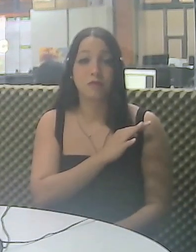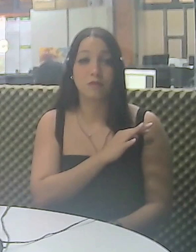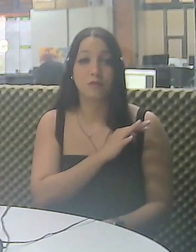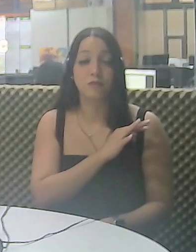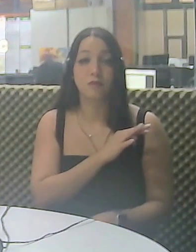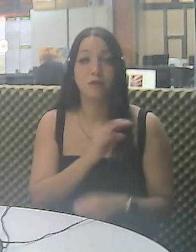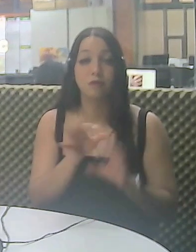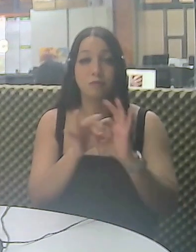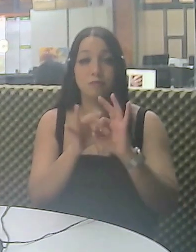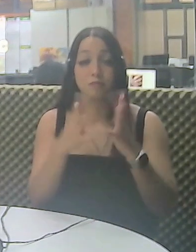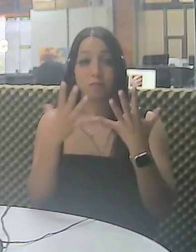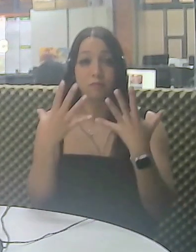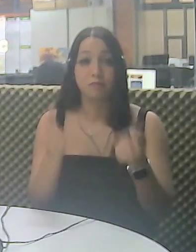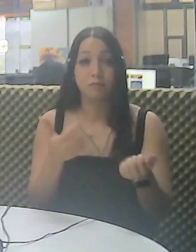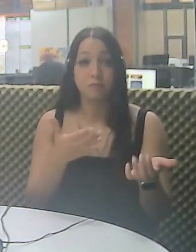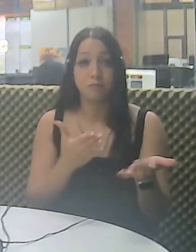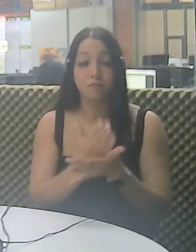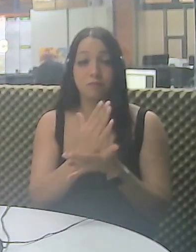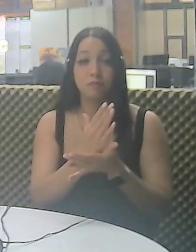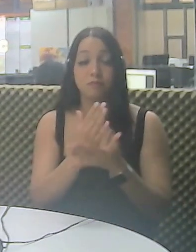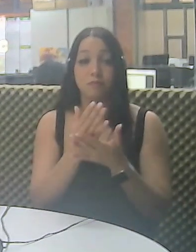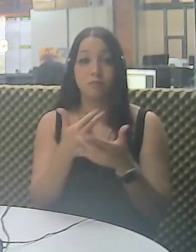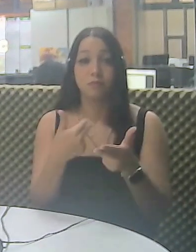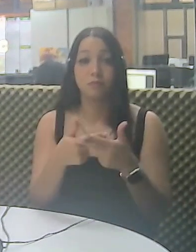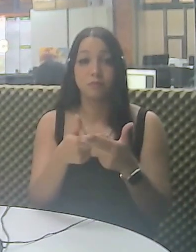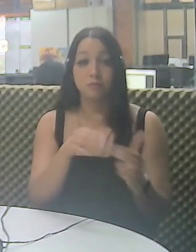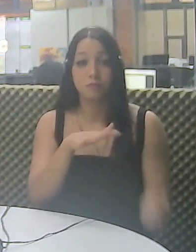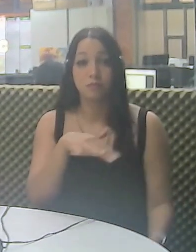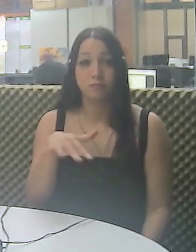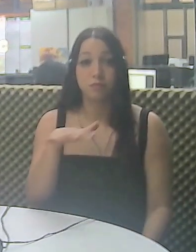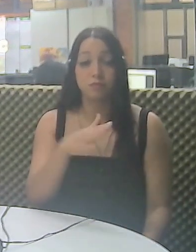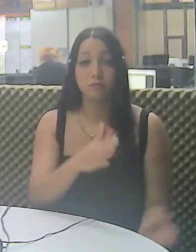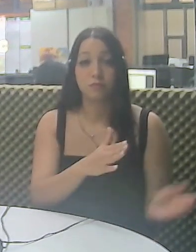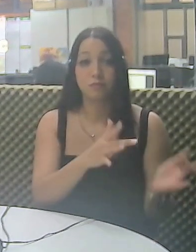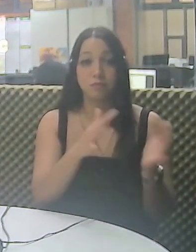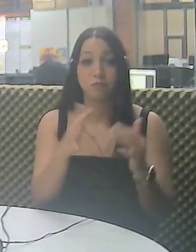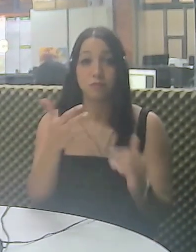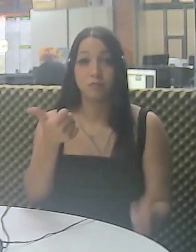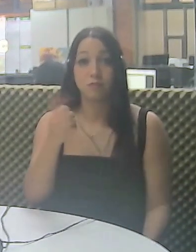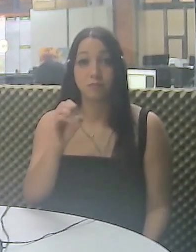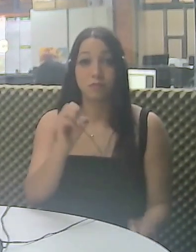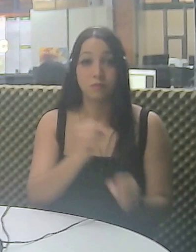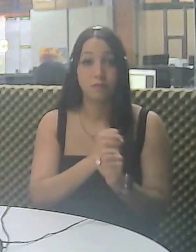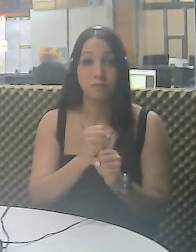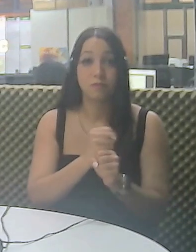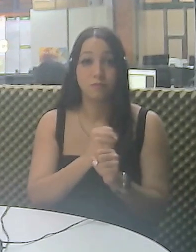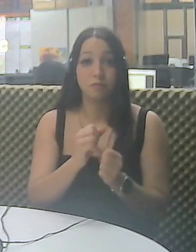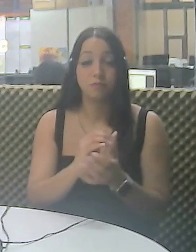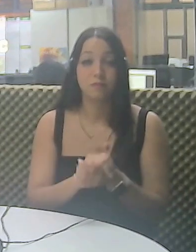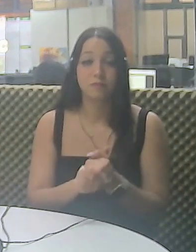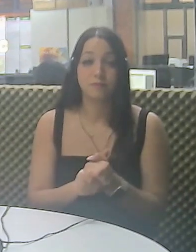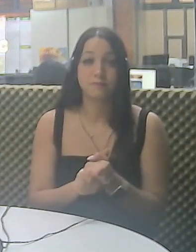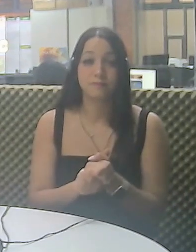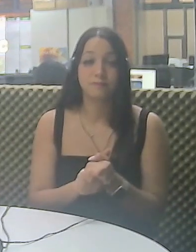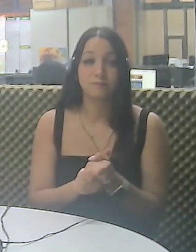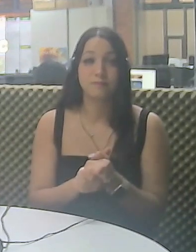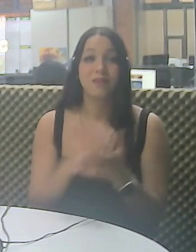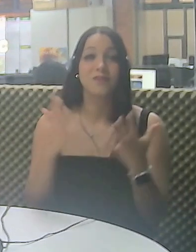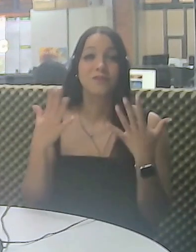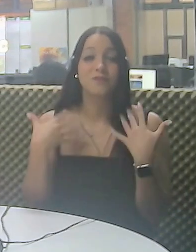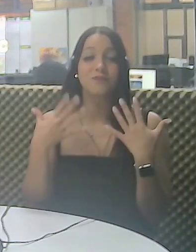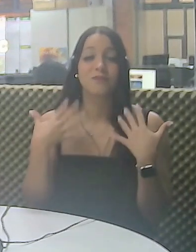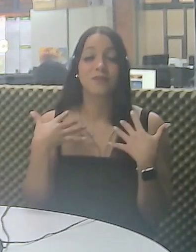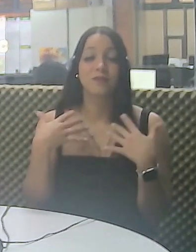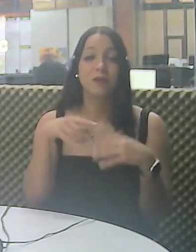de permissão autoriza a concessão do espaço pelo período de 10 anos. Verão no